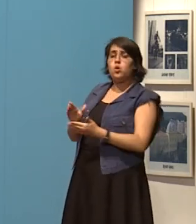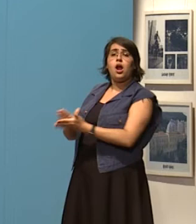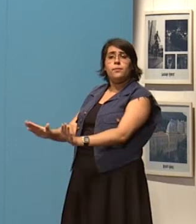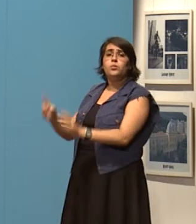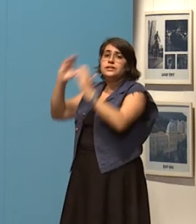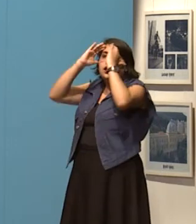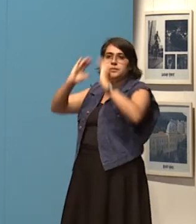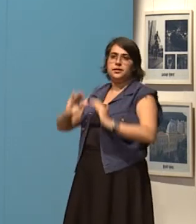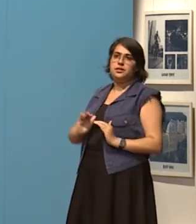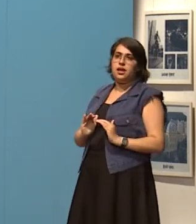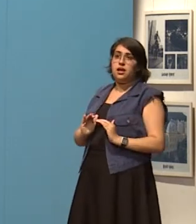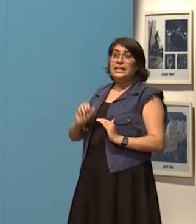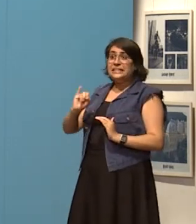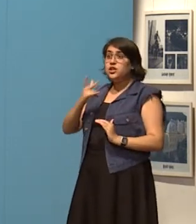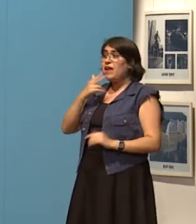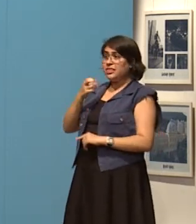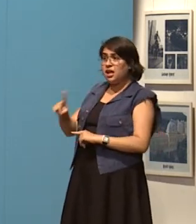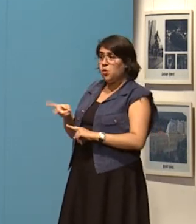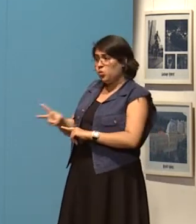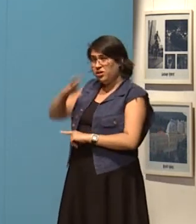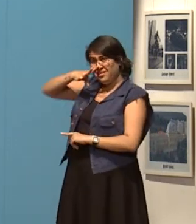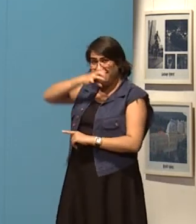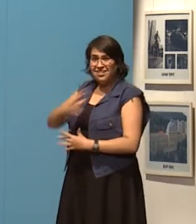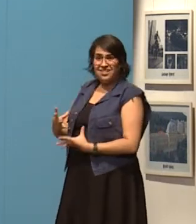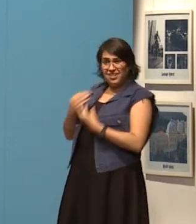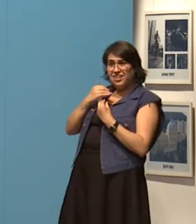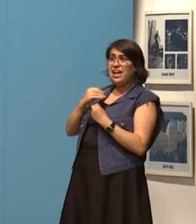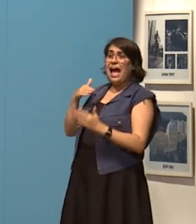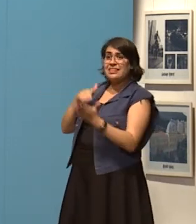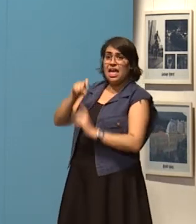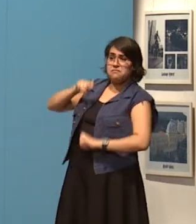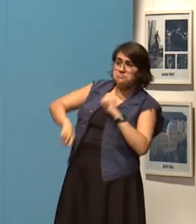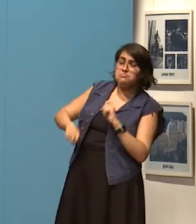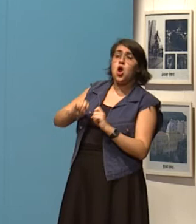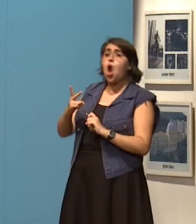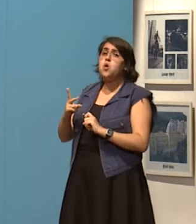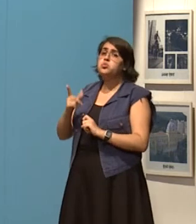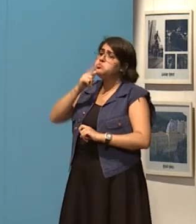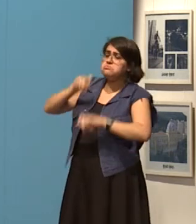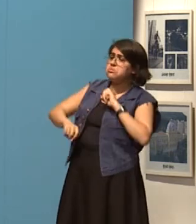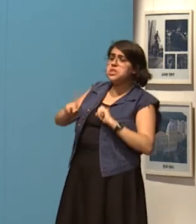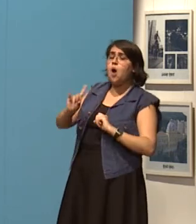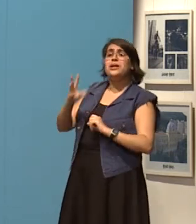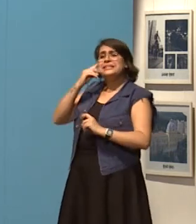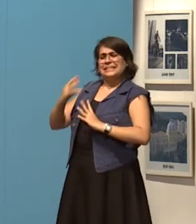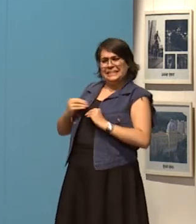fala não, acabou, ela precisa ser respeitada. Se o homem, ele insiste, isso